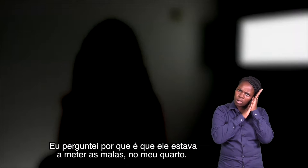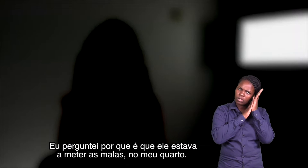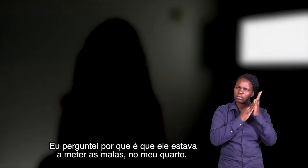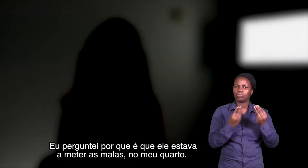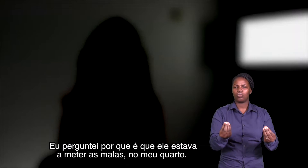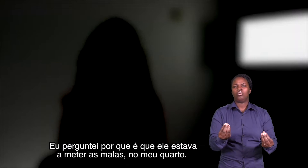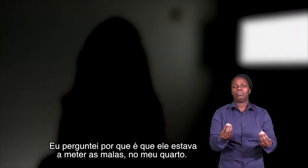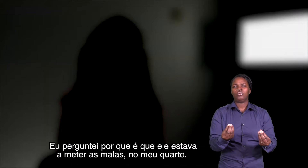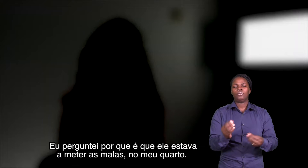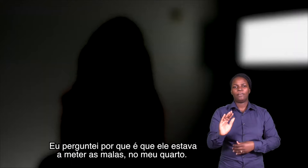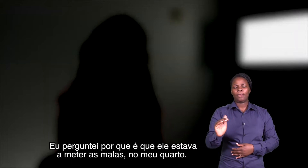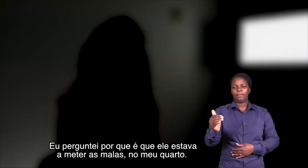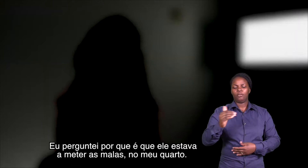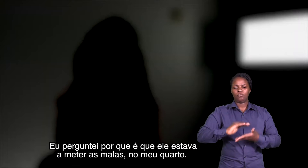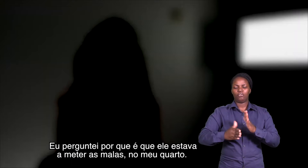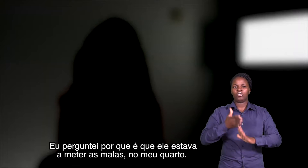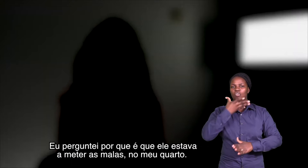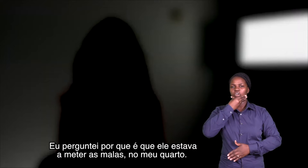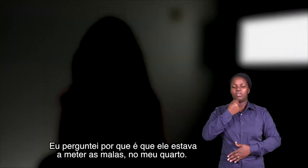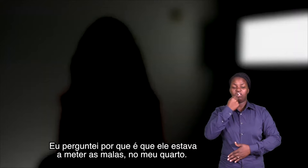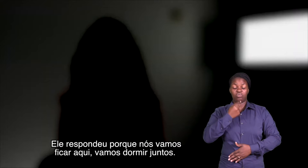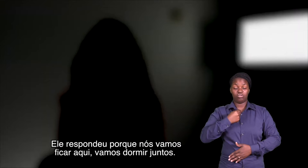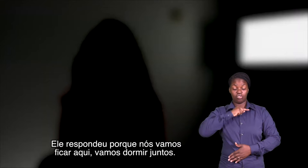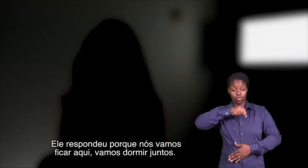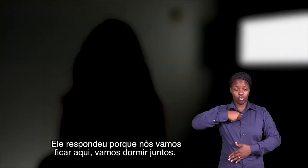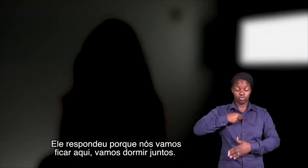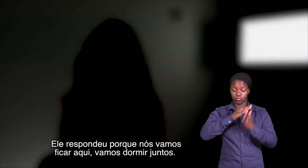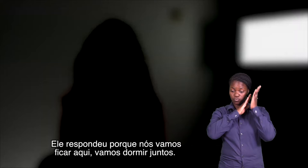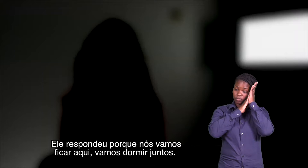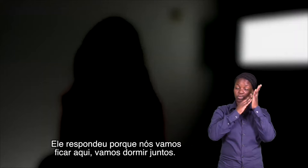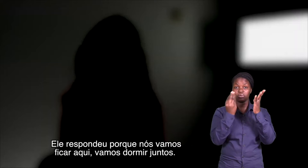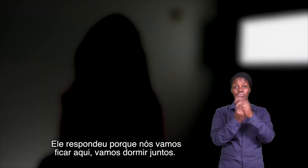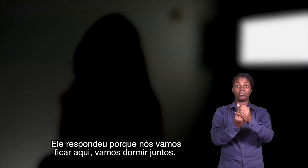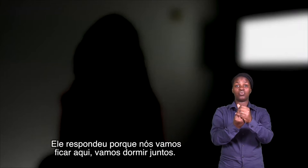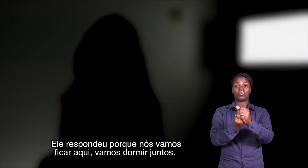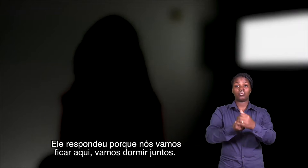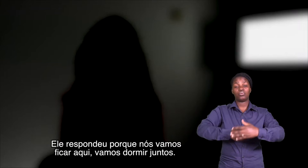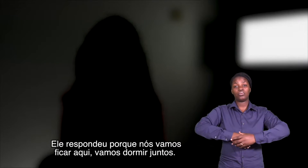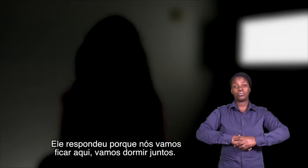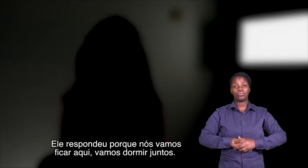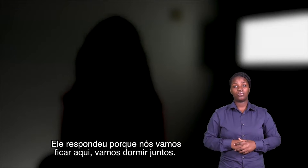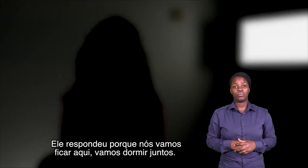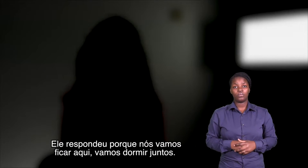que ele estava a ficar ali, né? Então ele disse, porque vamos ficar aqui, vamos ficar juntos, vamos para o